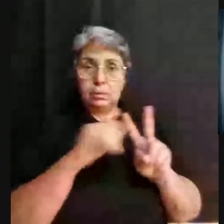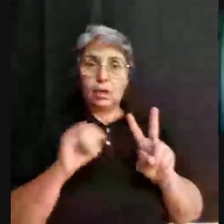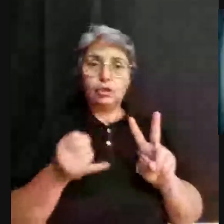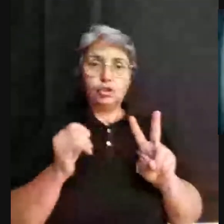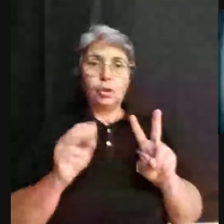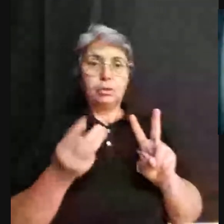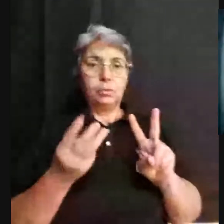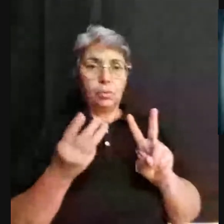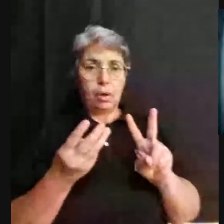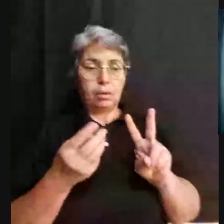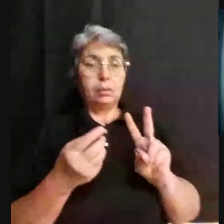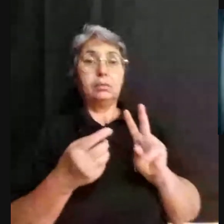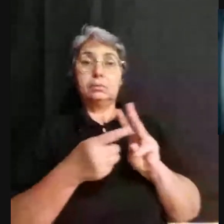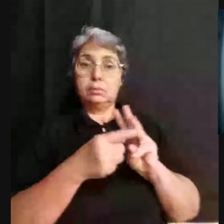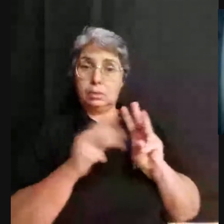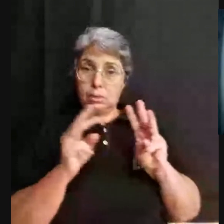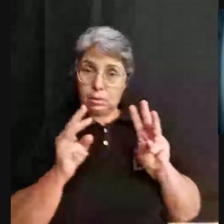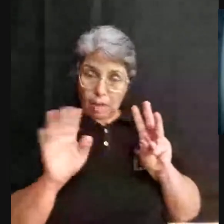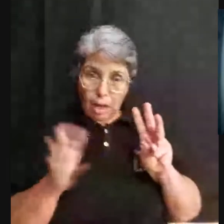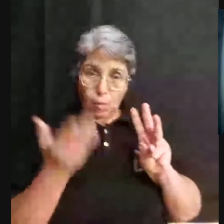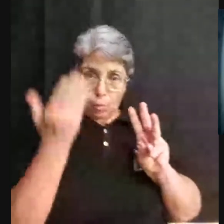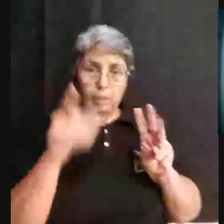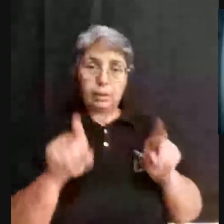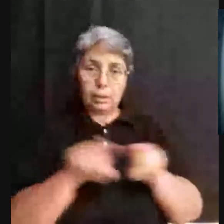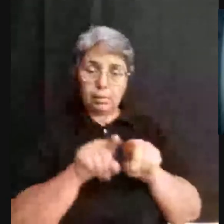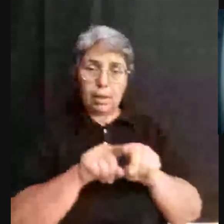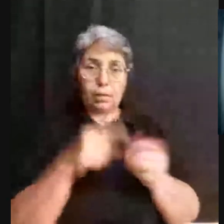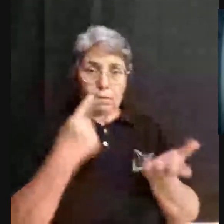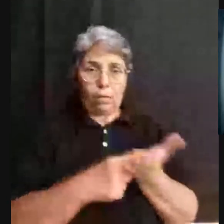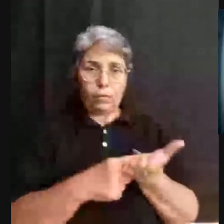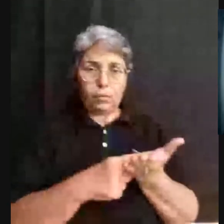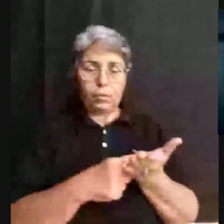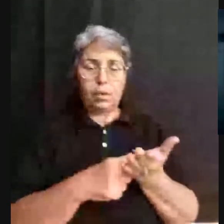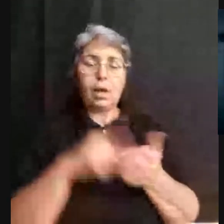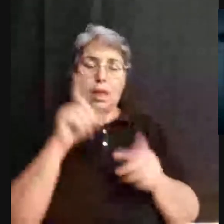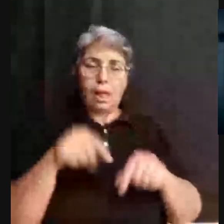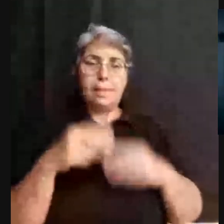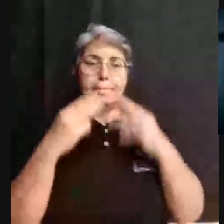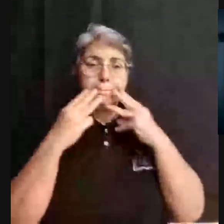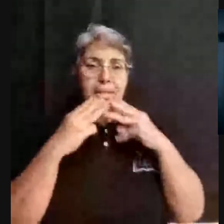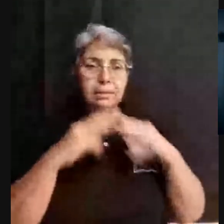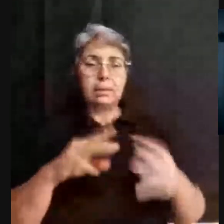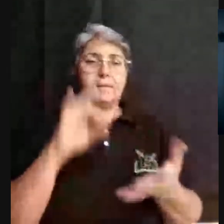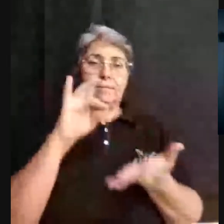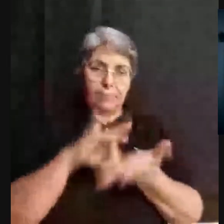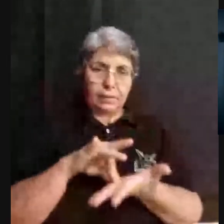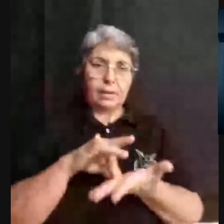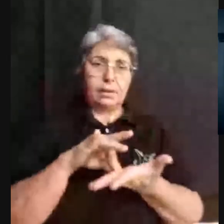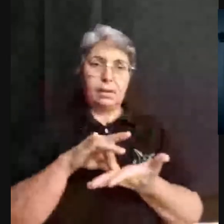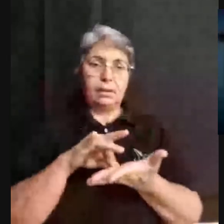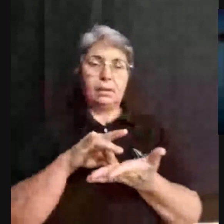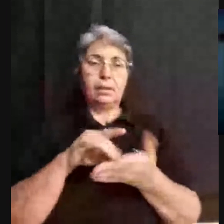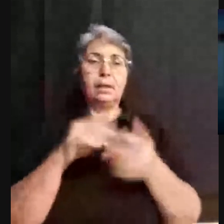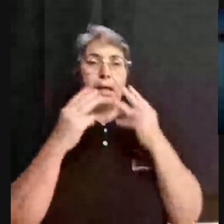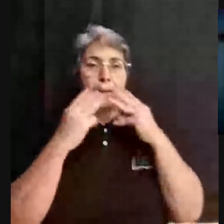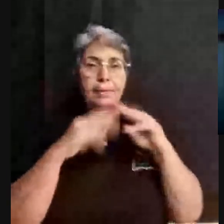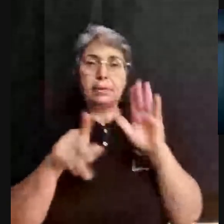pelo irmão White era uma mensagem verdadeira. Teologicamente, era uma mensagem verdadeira